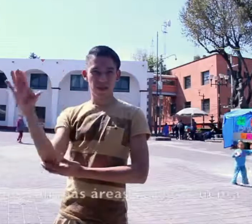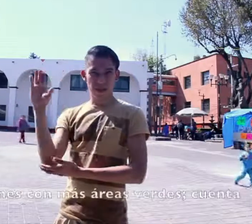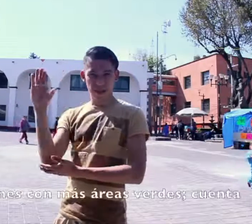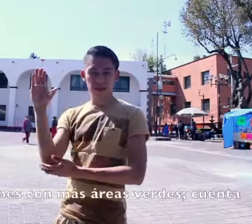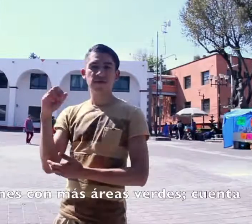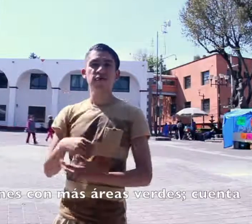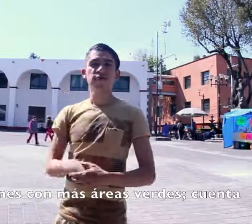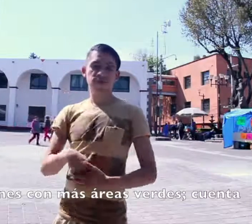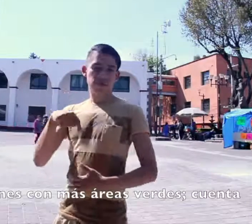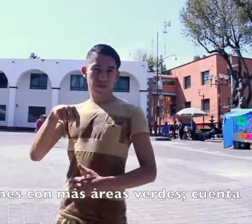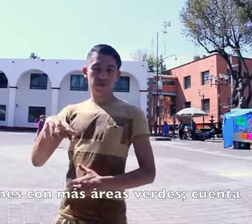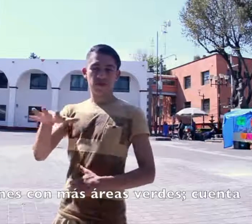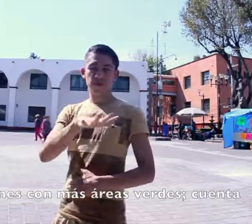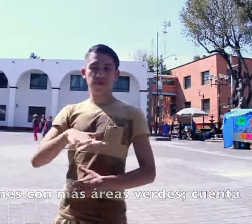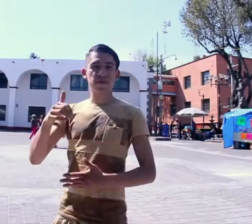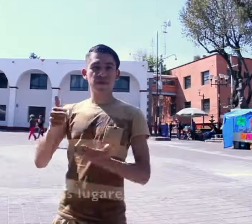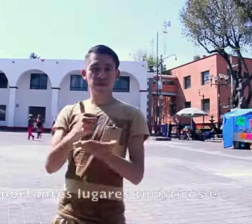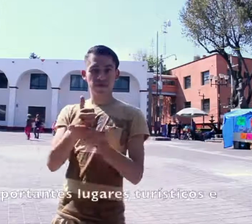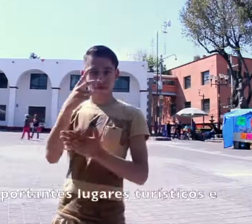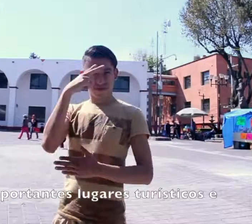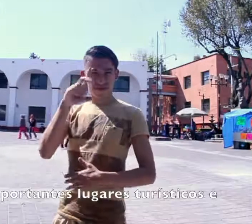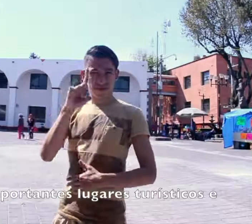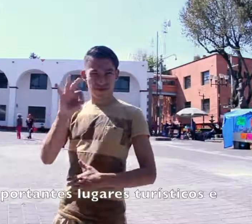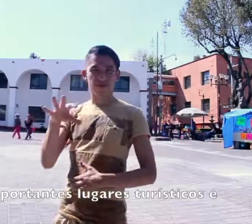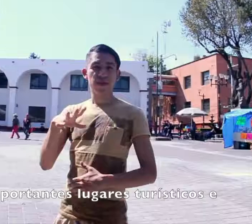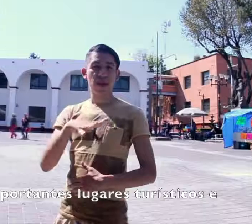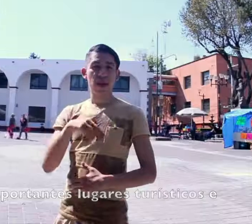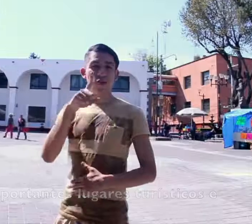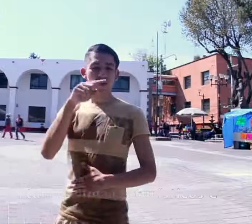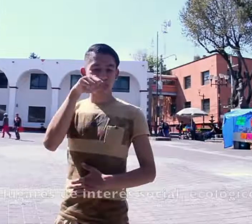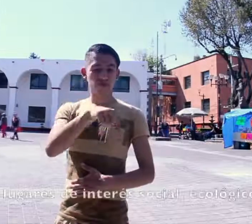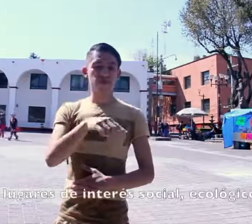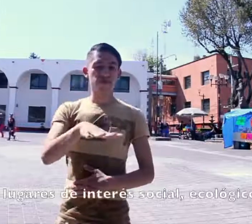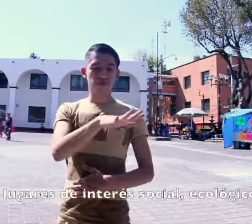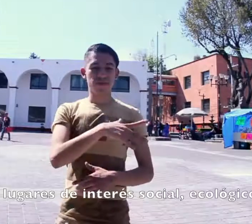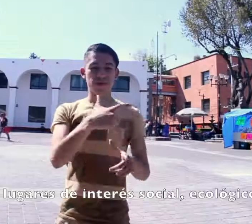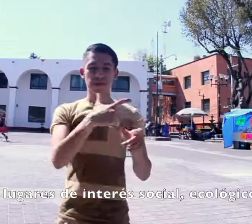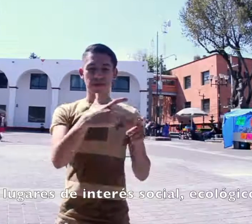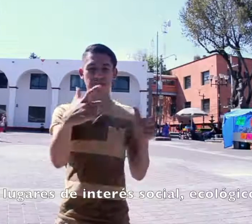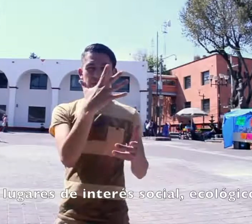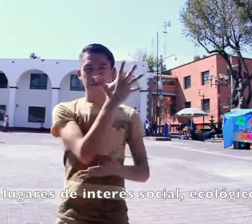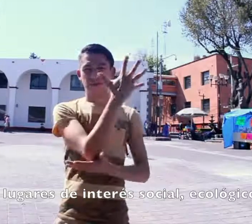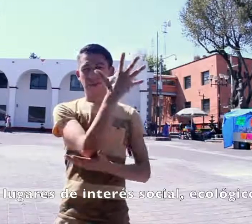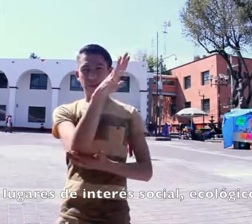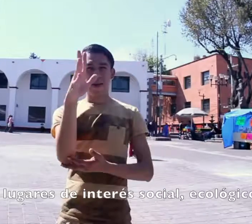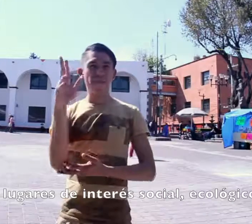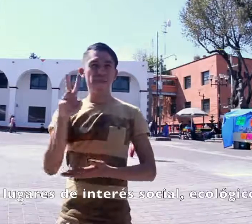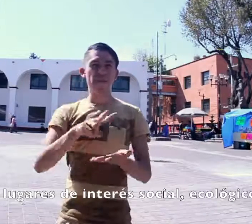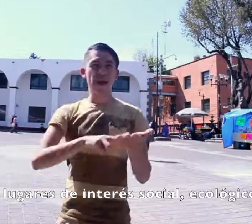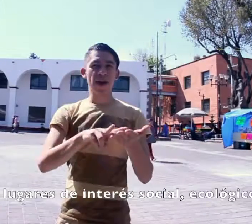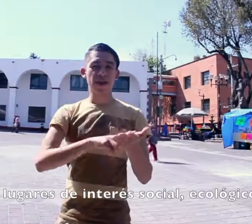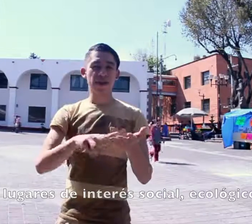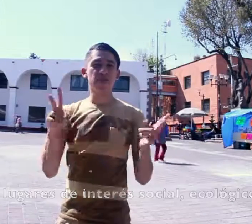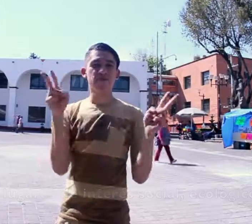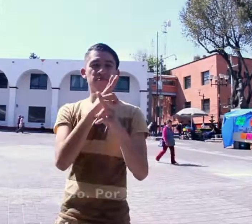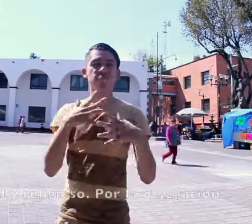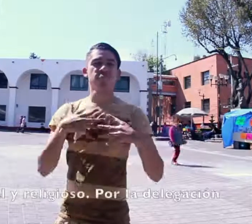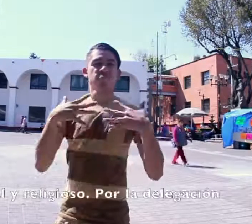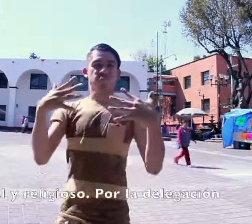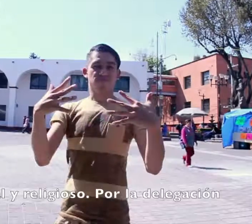áreas verdes. Cuenta con importantes lugares turísticos e importantes lugares de interés social, ecológico, cultural y